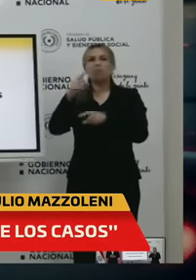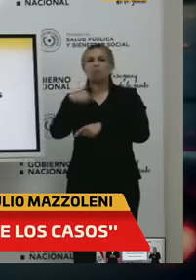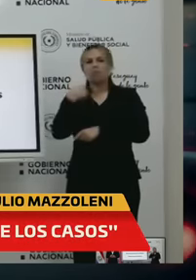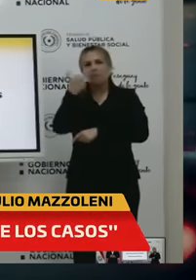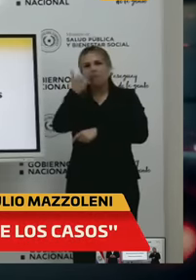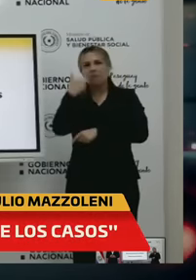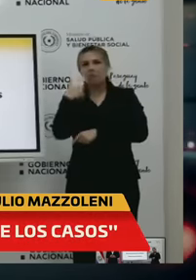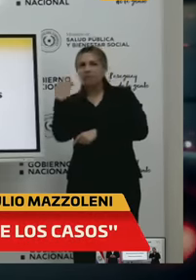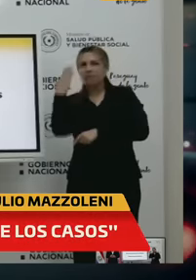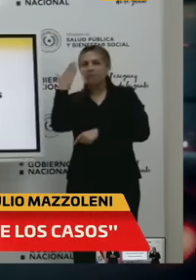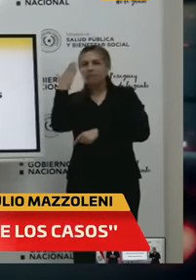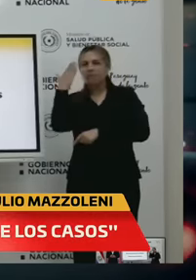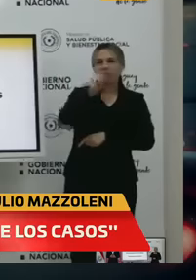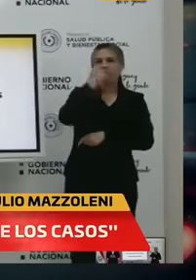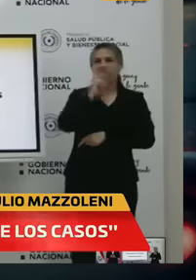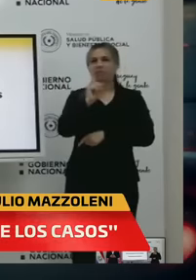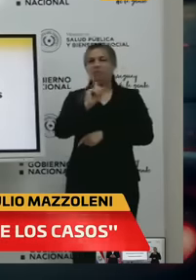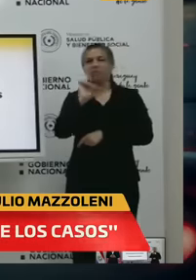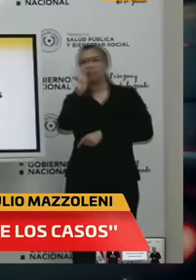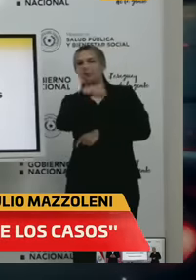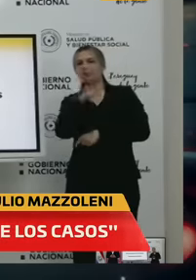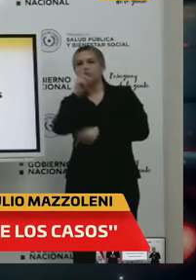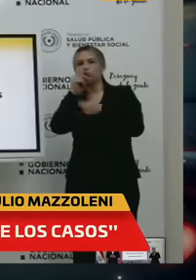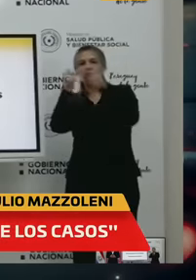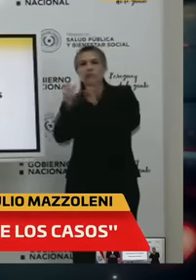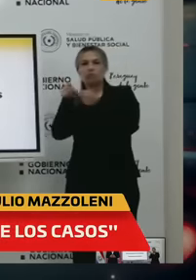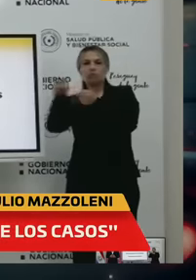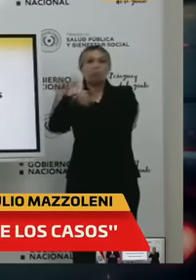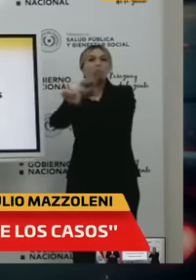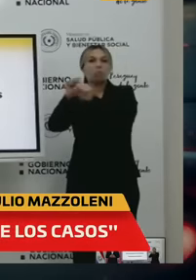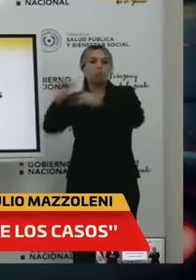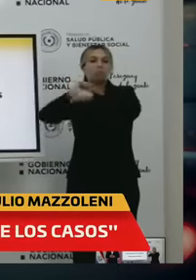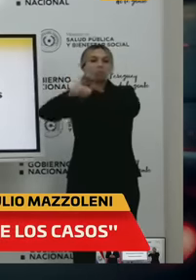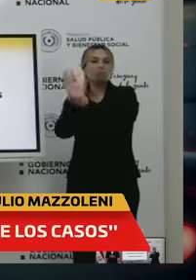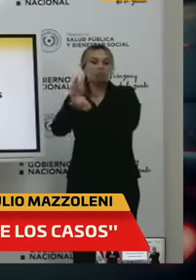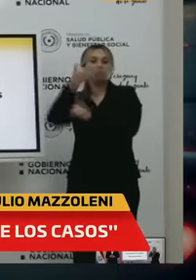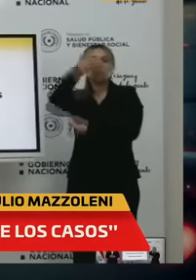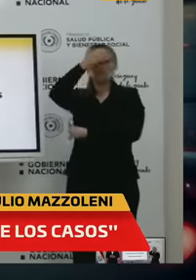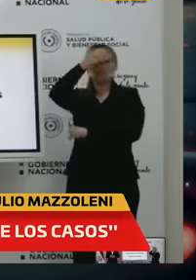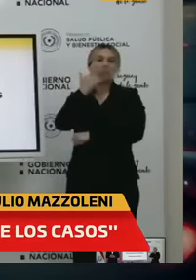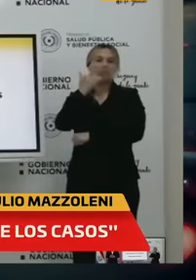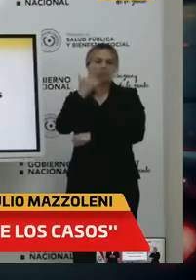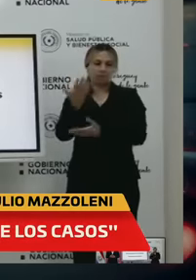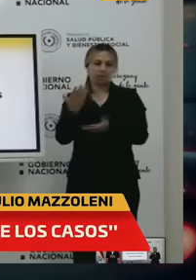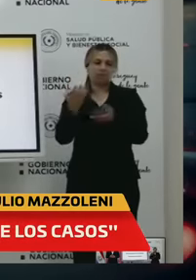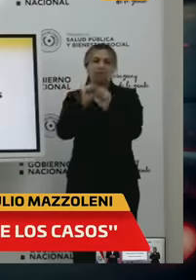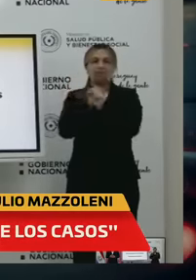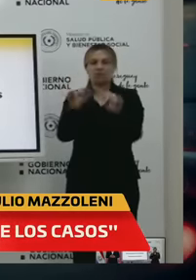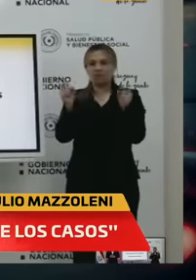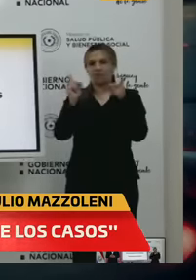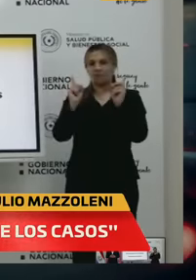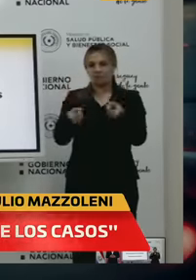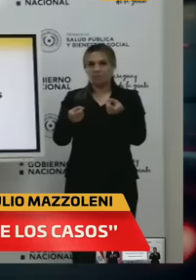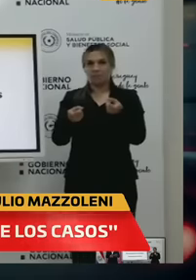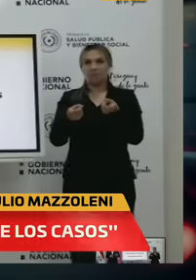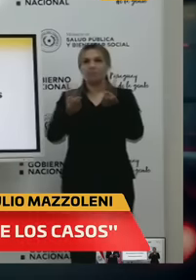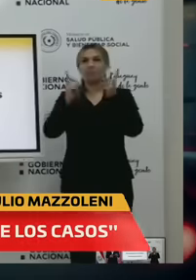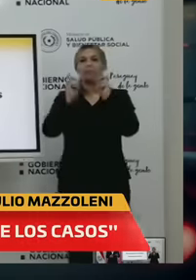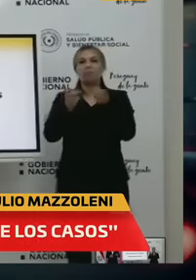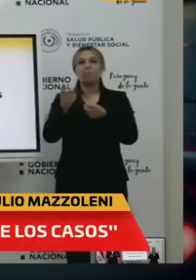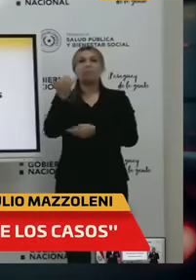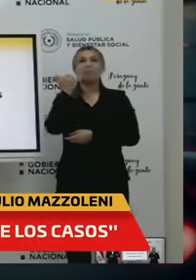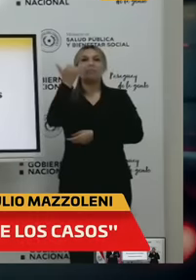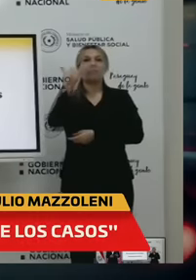difícil estimar este segundo grupo, ¿verdad? Puede quizás aventurarse algo teniendo en cuenta las llamadas